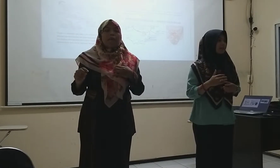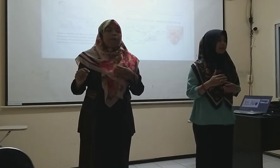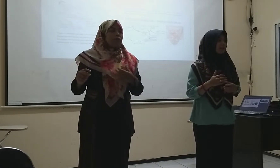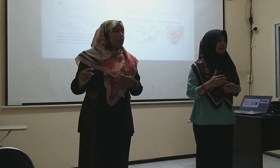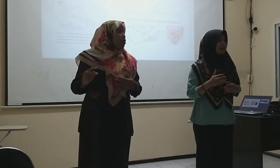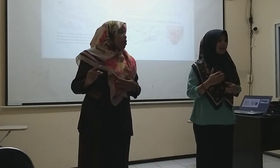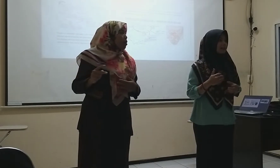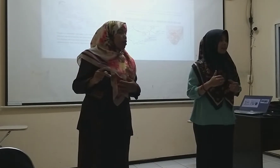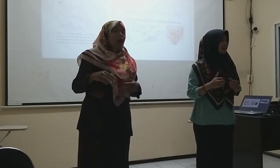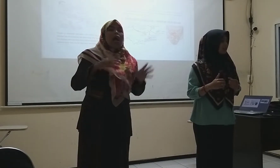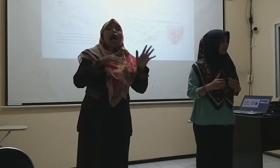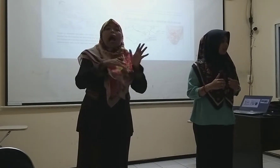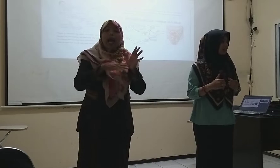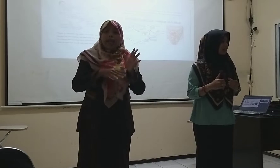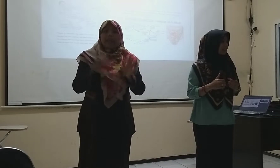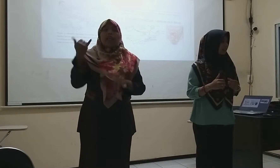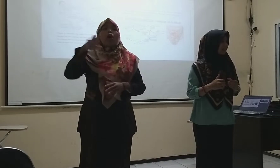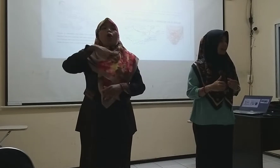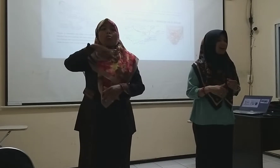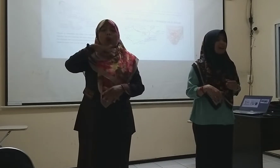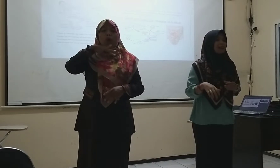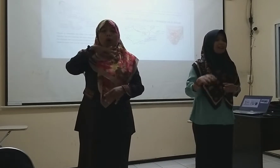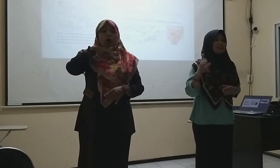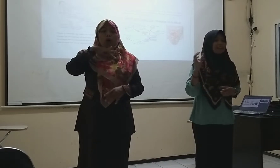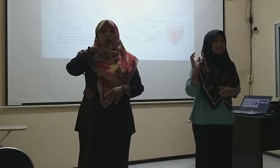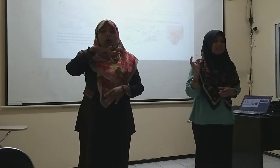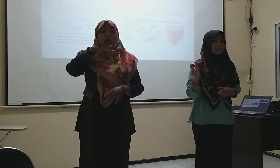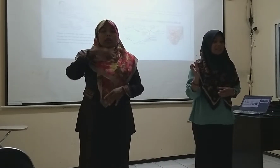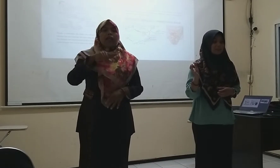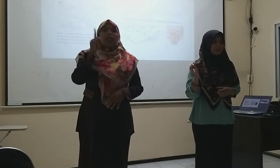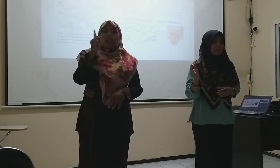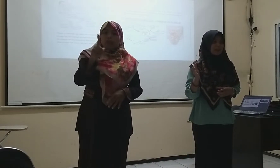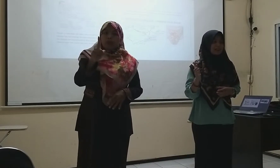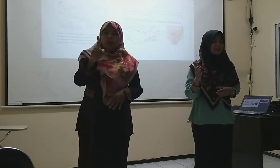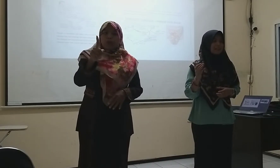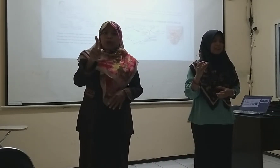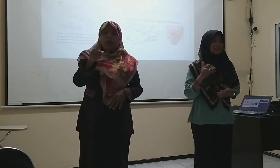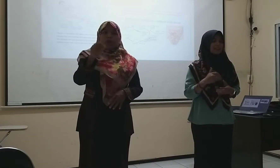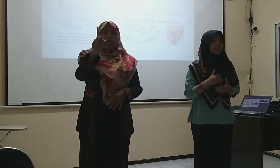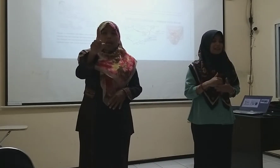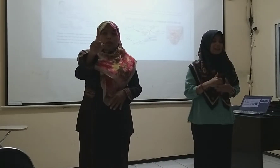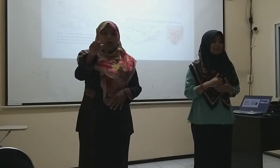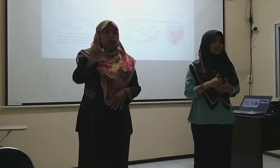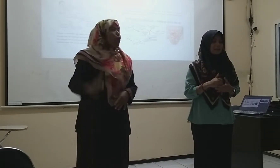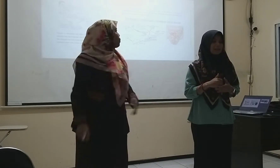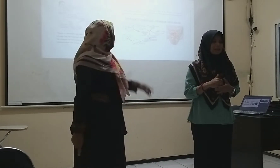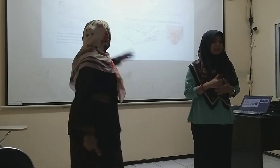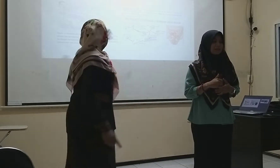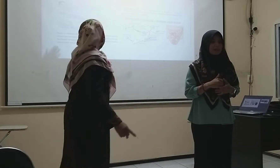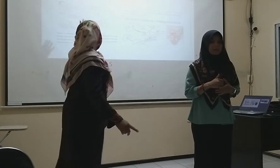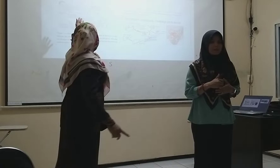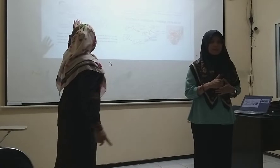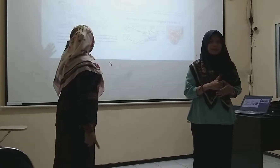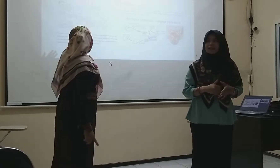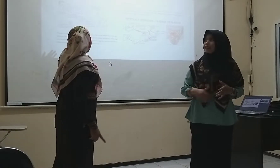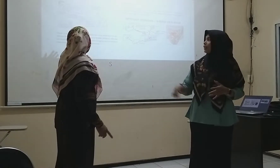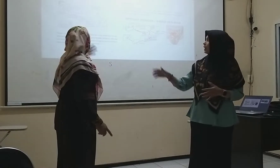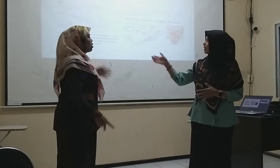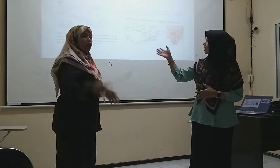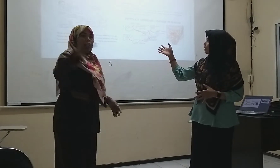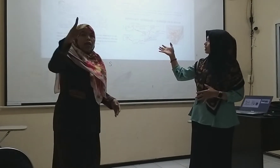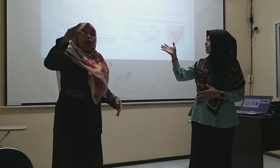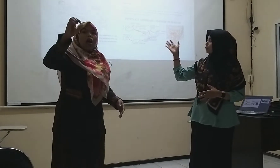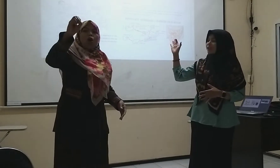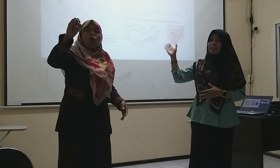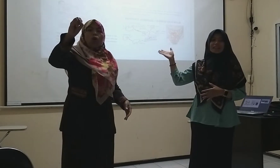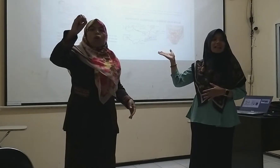karena adanya air yang tercemar, gitu ya. Ini adalah salah satunya. Ya, jadi nanti apa namanya? Ini